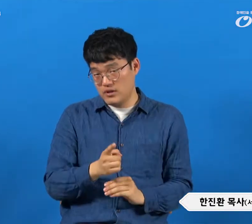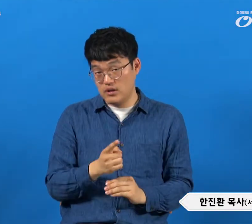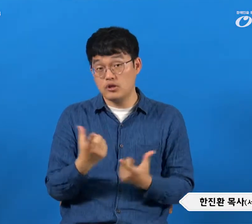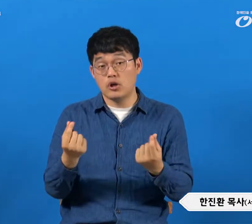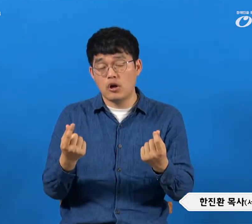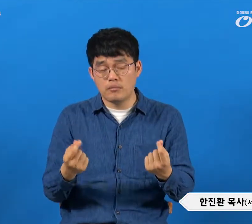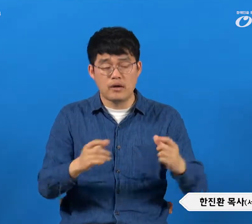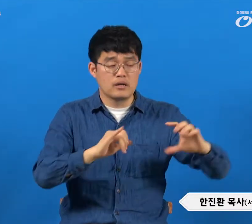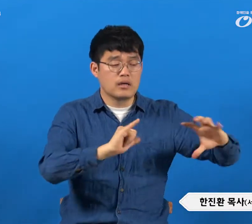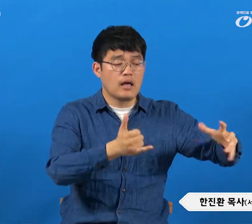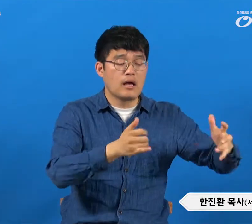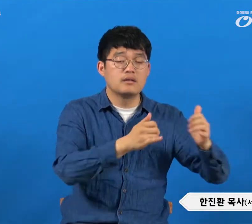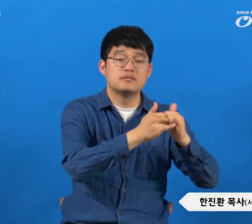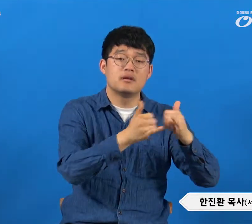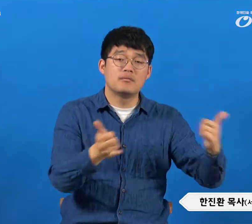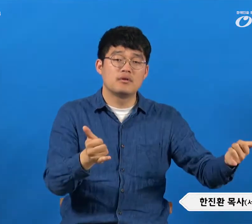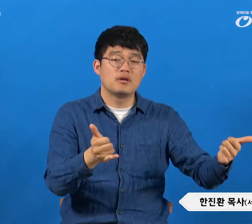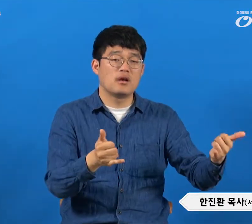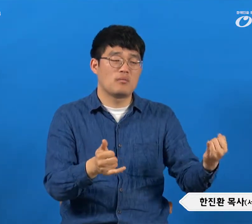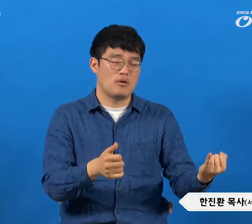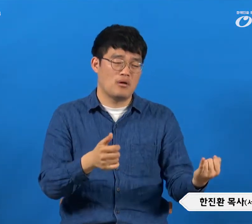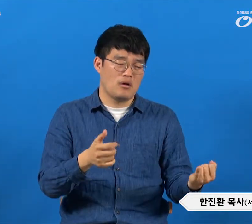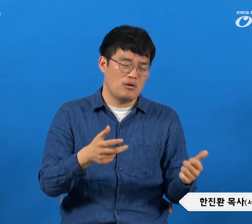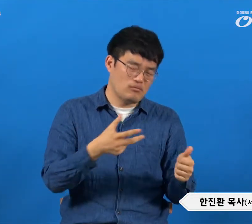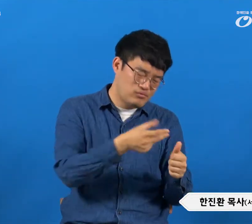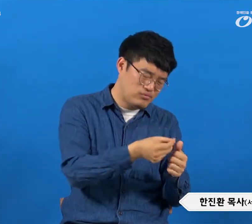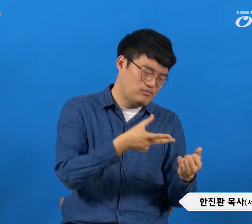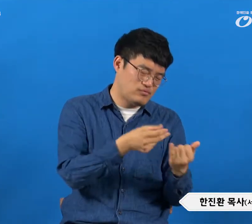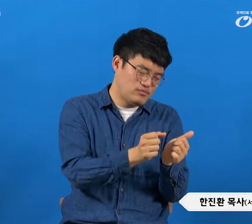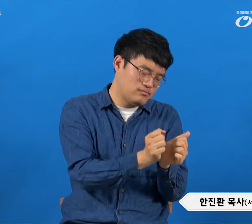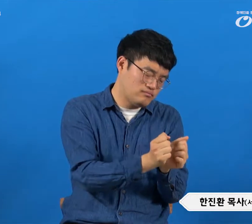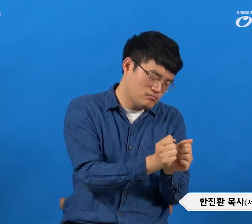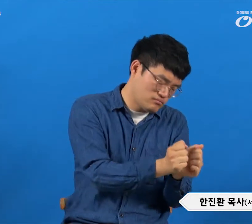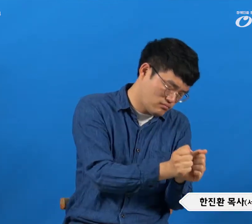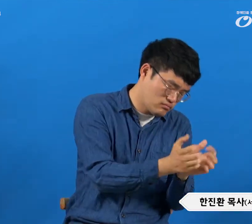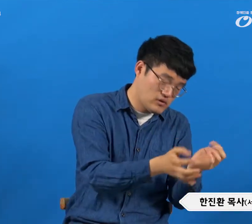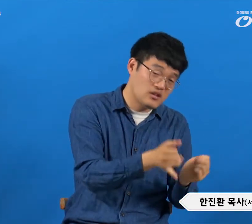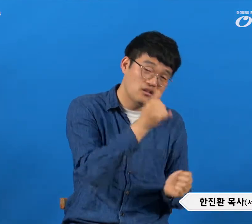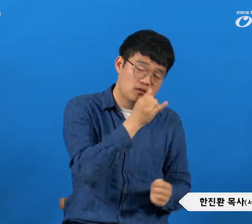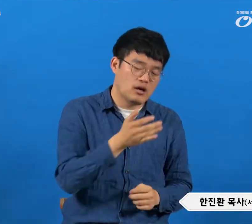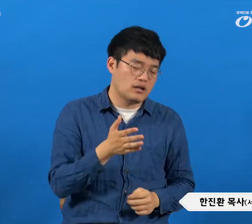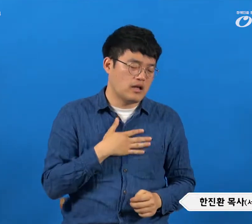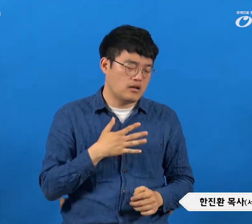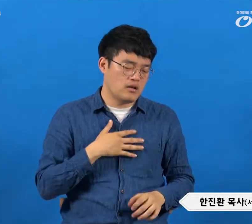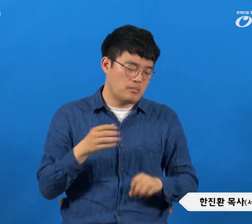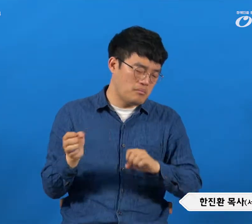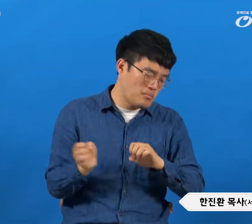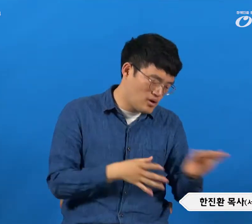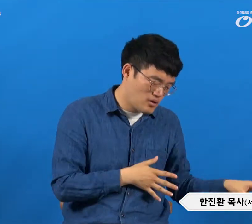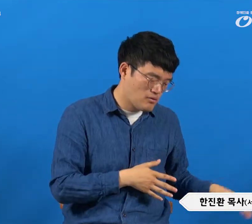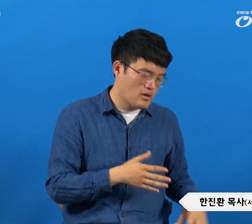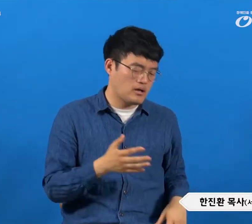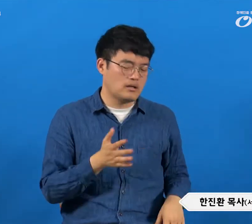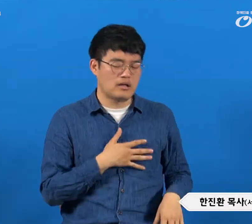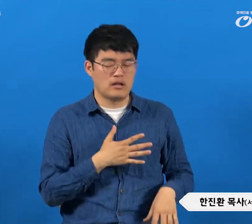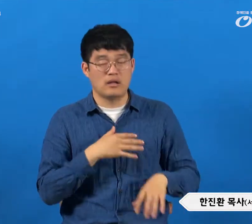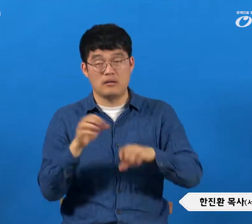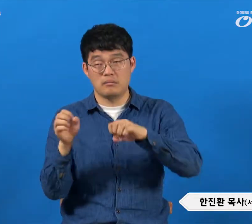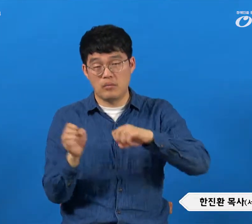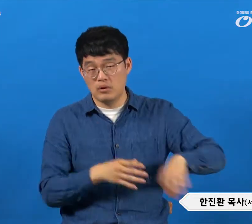세상 사람들이 이렇게 결박당해 있는 사람들이 많습니다. 나는 버림받을 거야, 그게 내